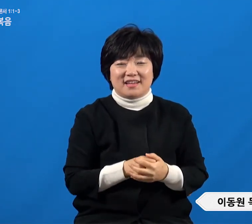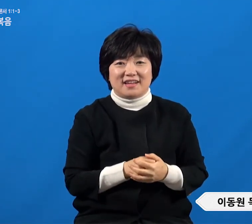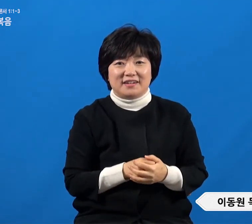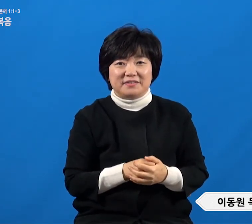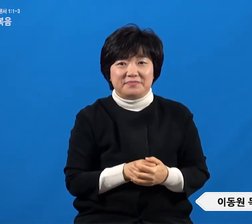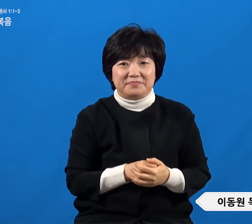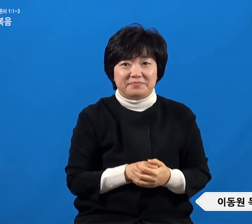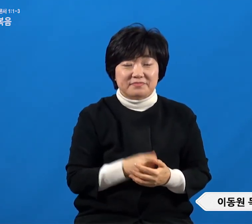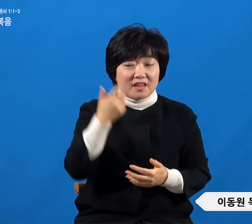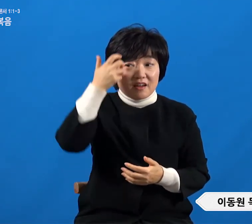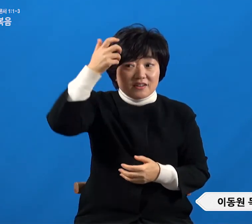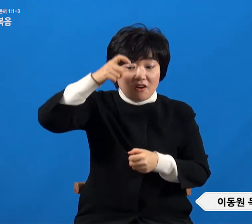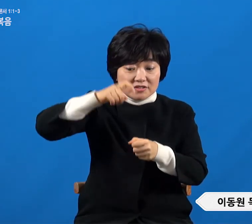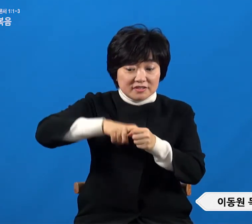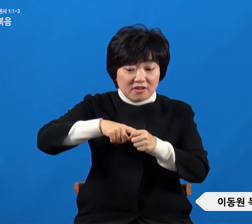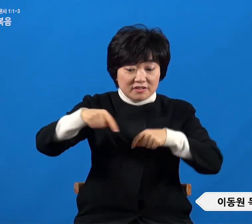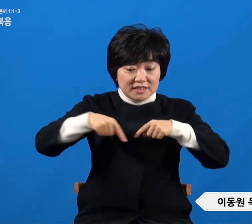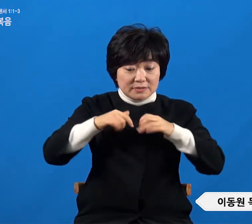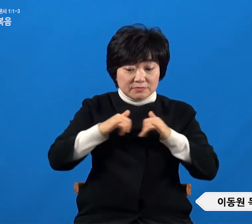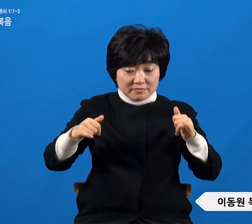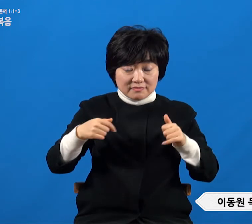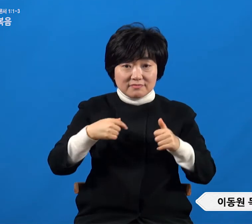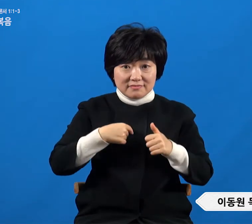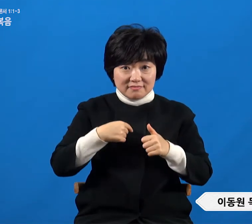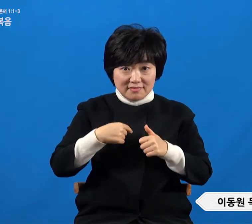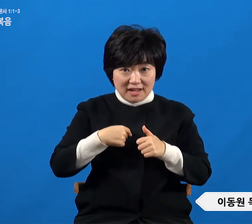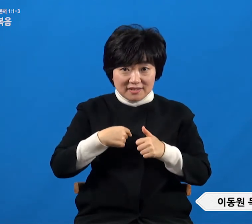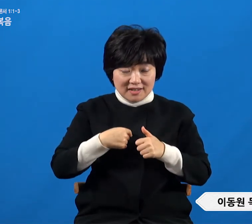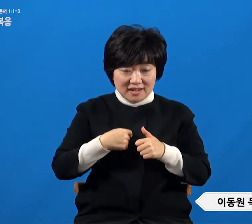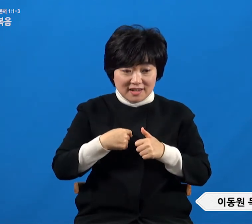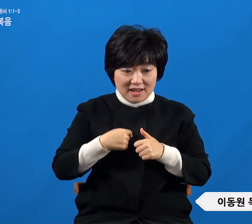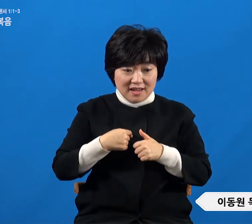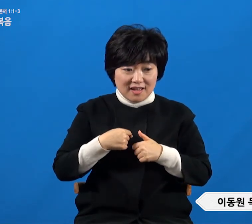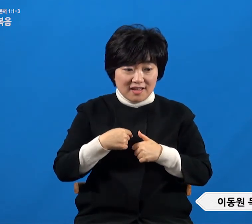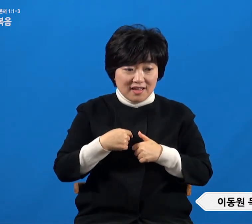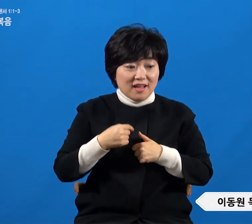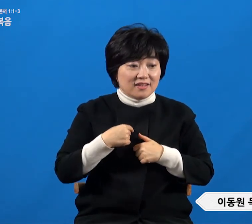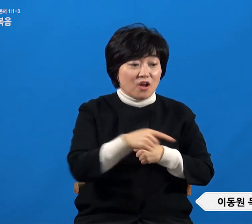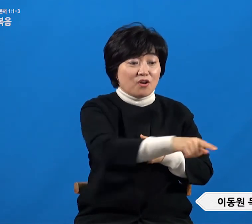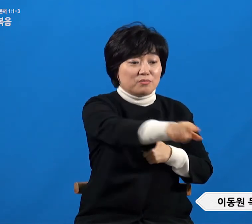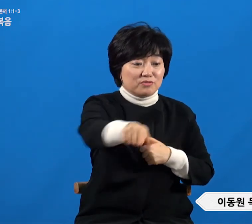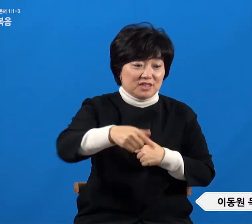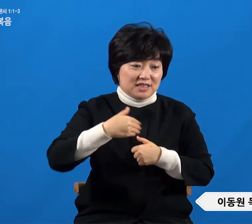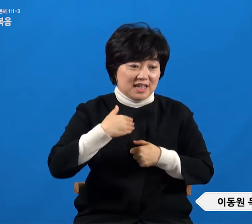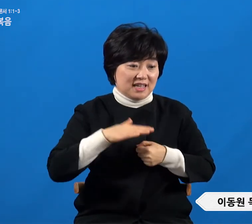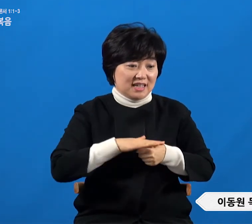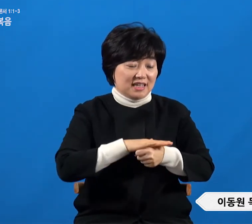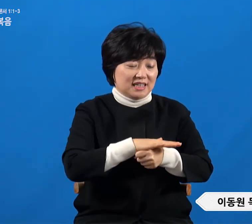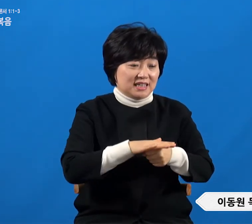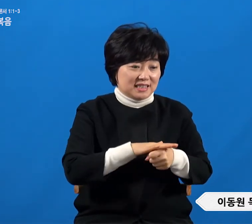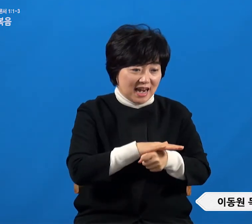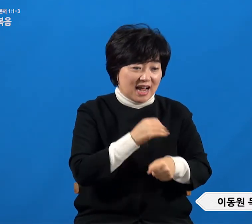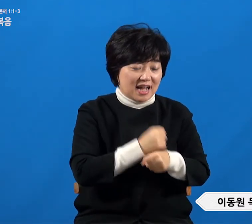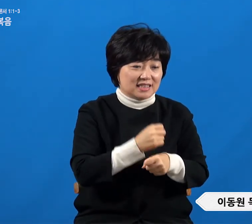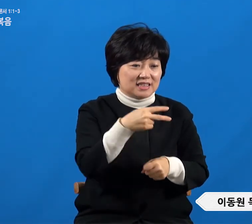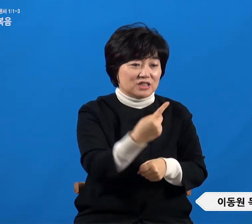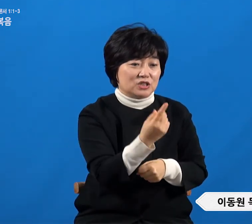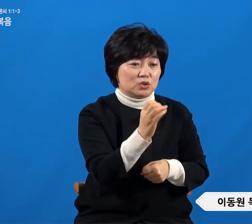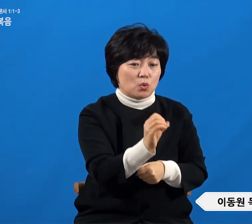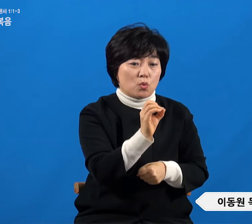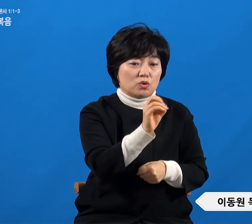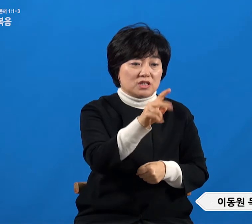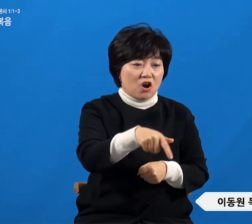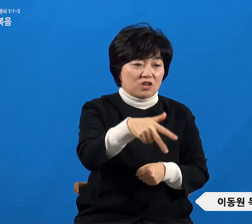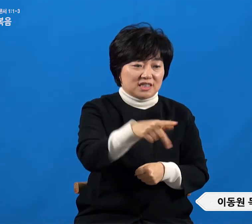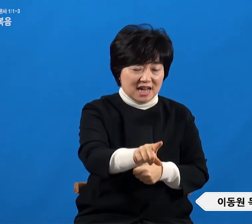여러분, 영적 지도자들에게 교회 생활하면서 이런 말 들어야 돼요. 여러분이 나의 사랑하는 동력자. 나는 여러분이 이런 사람이